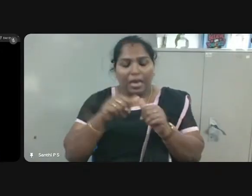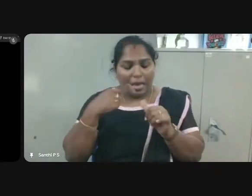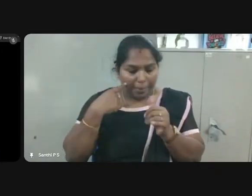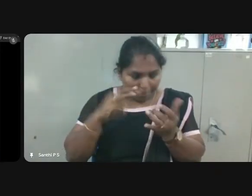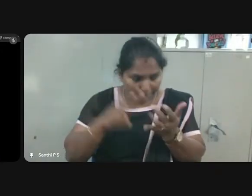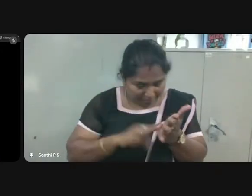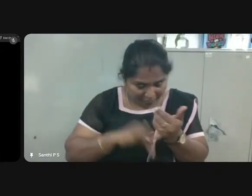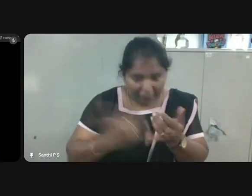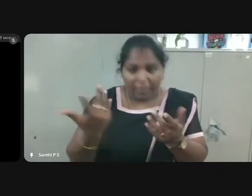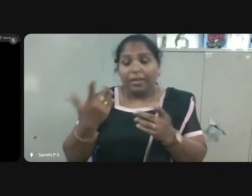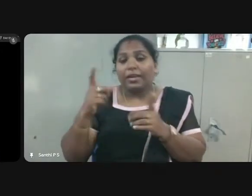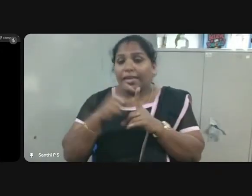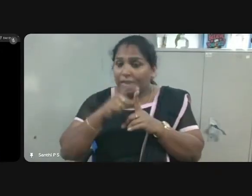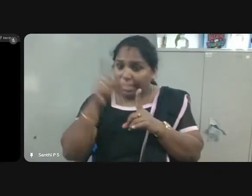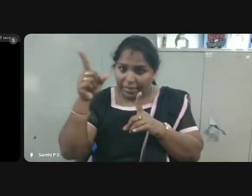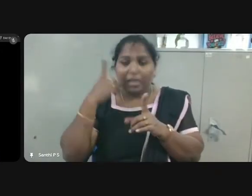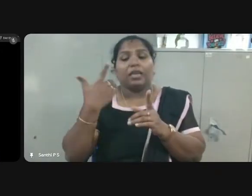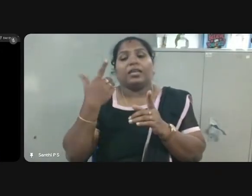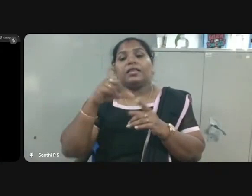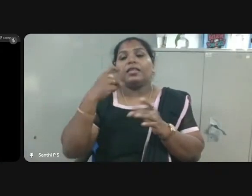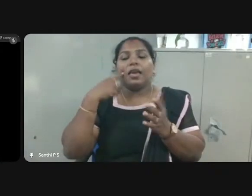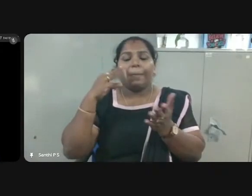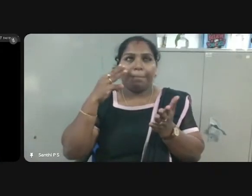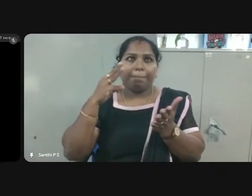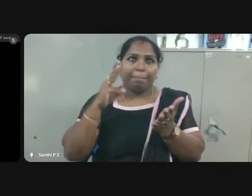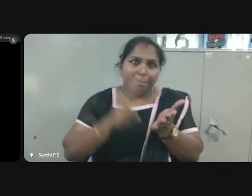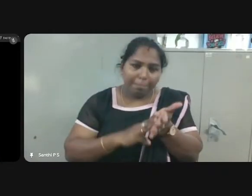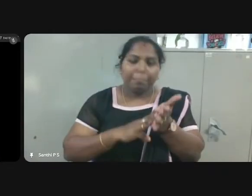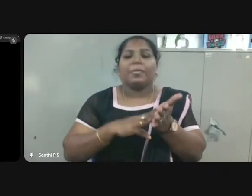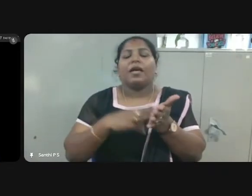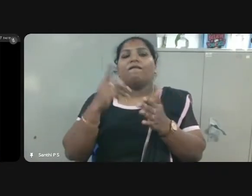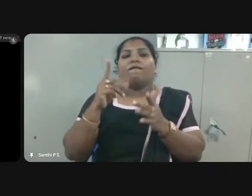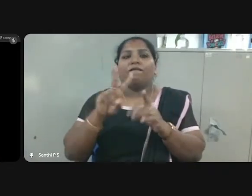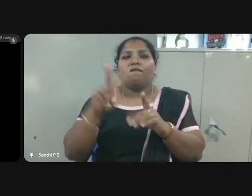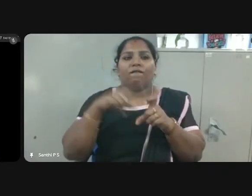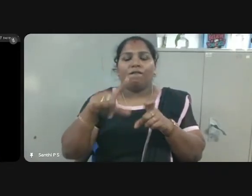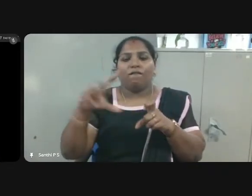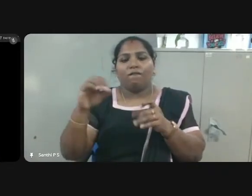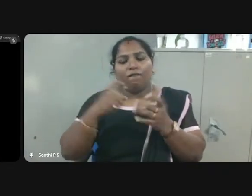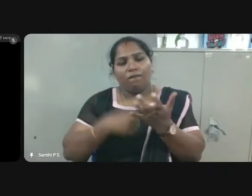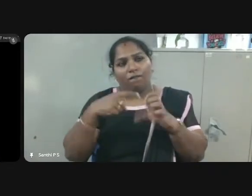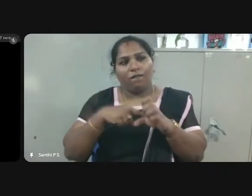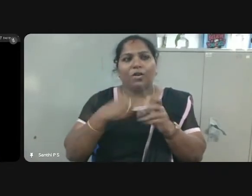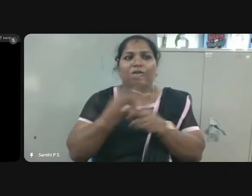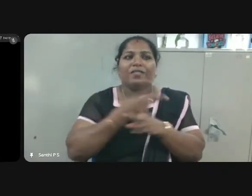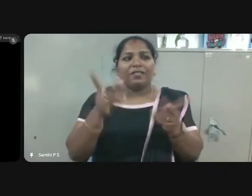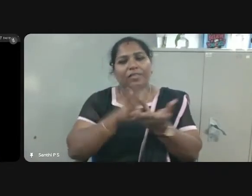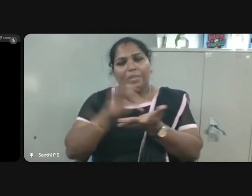CMC വെല്ലൂർ അല്ലെങ്കിൽ വലിയ ഇൻസ്റ്റിറ്റ്യൂട്ടുകളിൽ ഡോക്ടർമാര് ട്രയലായിട്ട് നടത്തുന്ന ഒരു